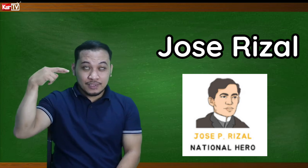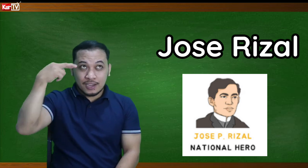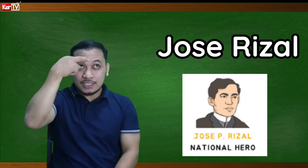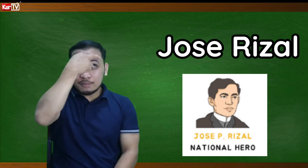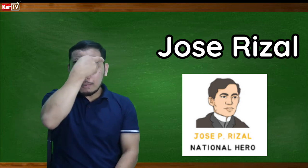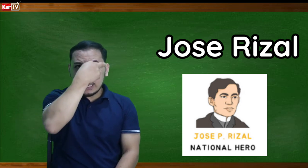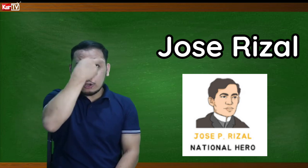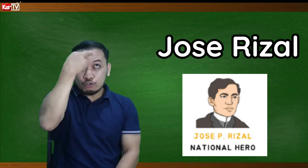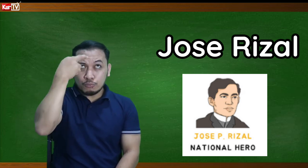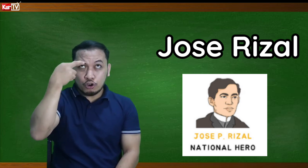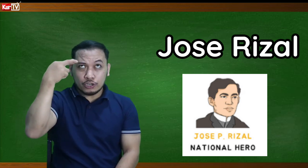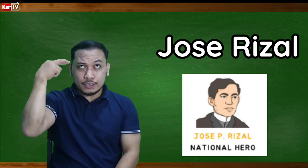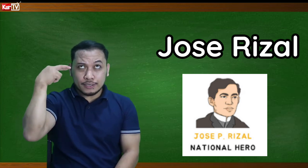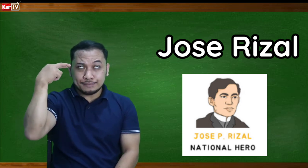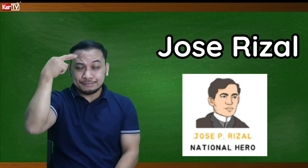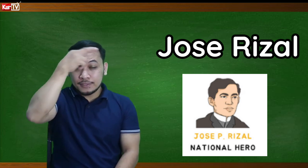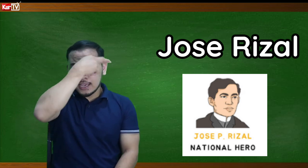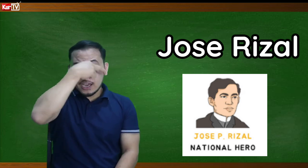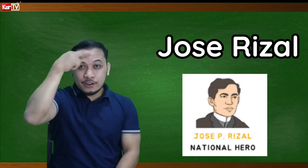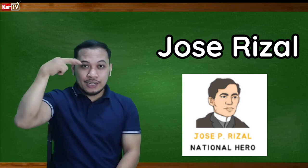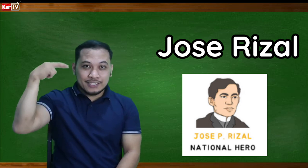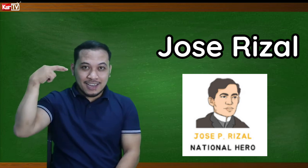Kasi di ba may ganun yung buhok niya? Rizal.